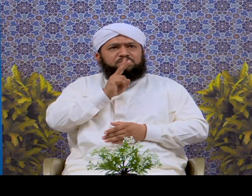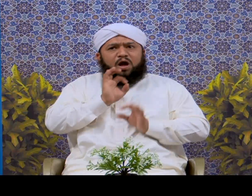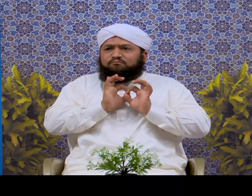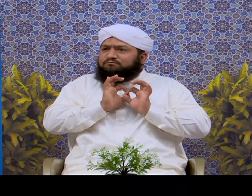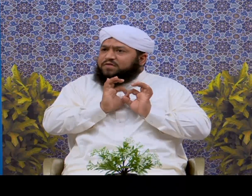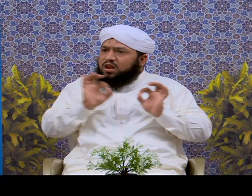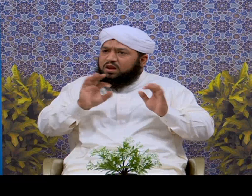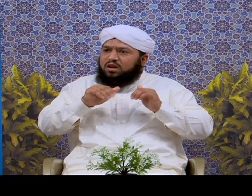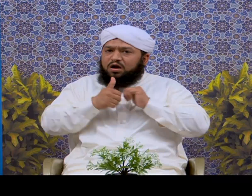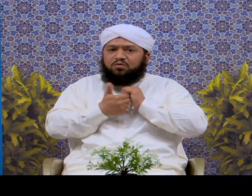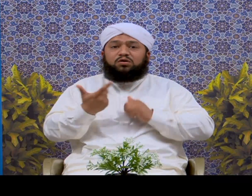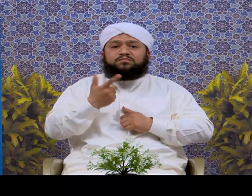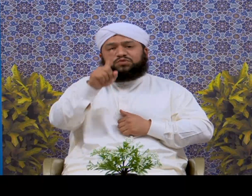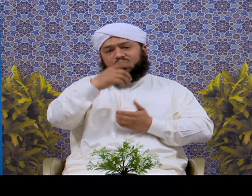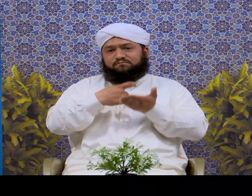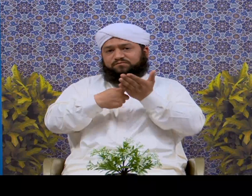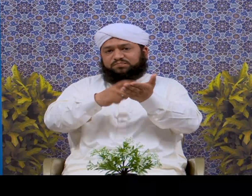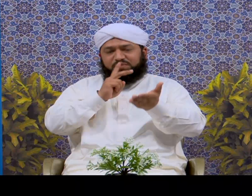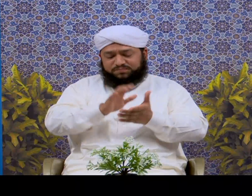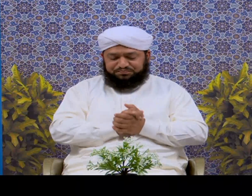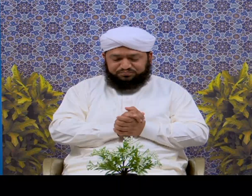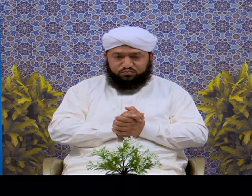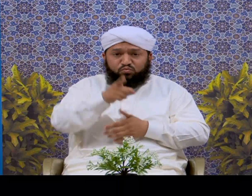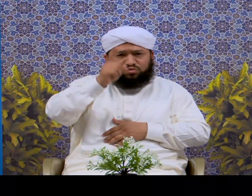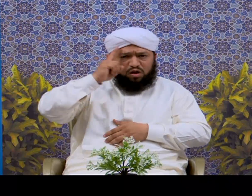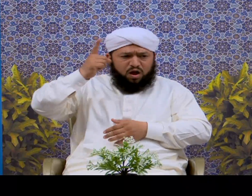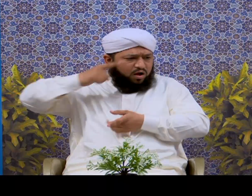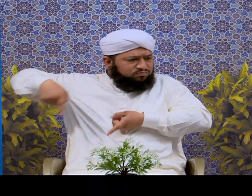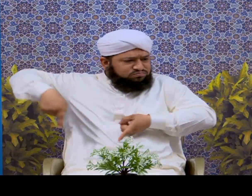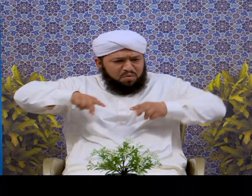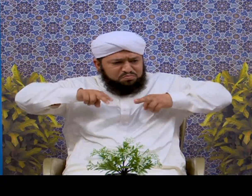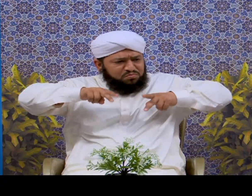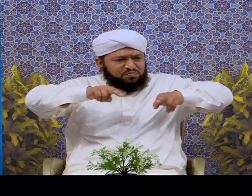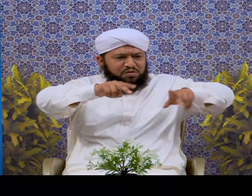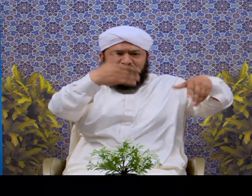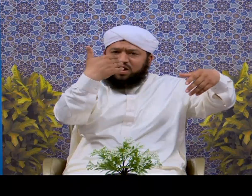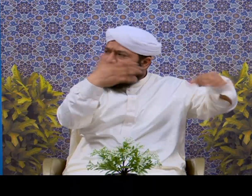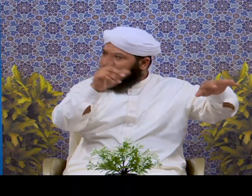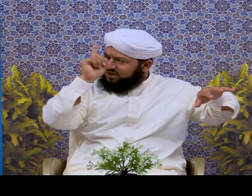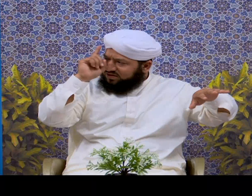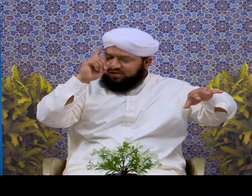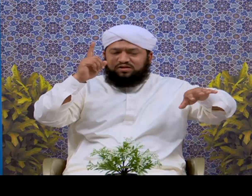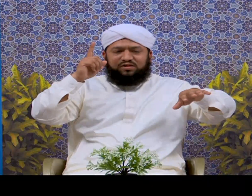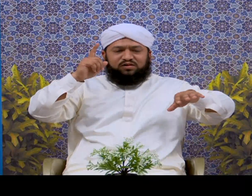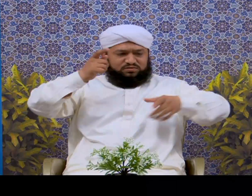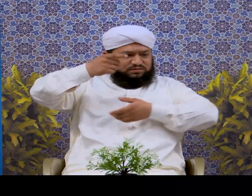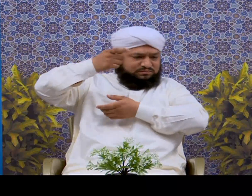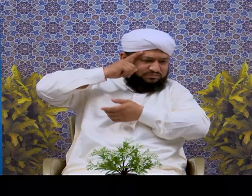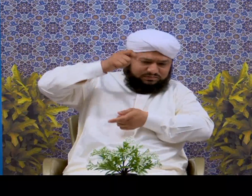کیسے؟ اس کے لیے ایک مثال سمجھیے۔ جب کہیں سڑک ٹوٹ جاتی ہے تو آپ نے دیکھا ہوگا کہ سڑک کو دوبارہ سے بنانے کے